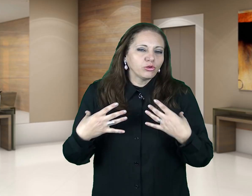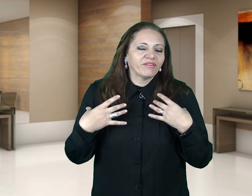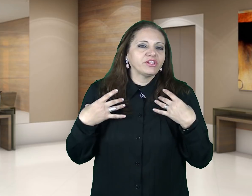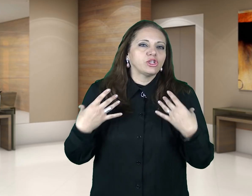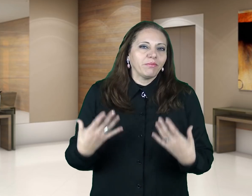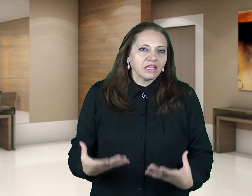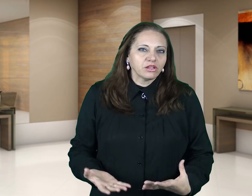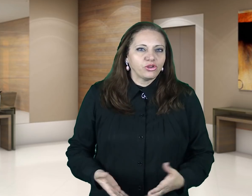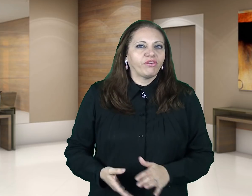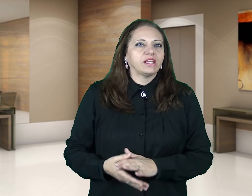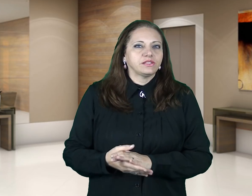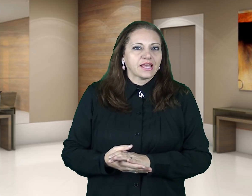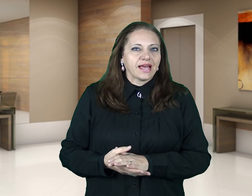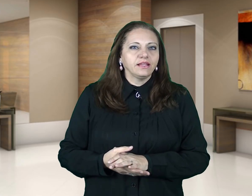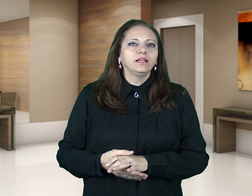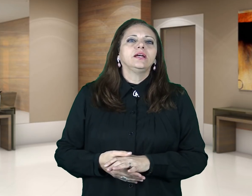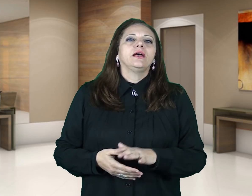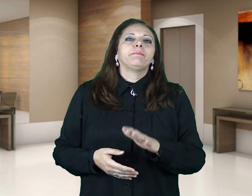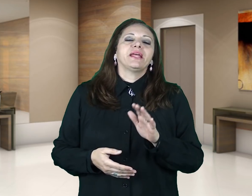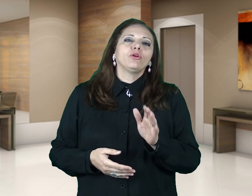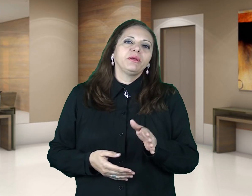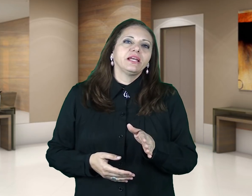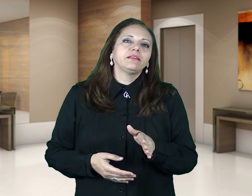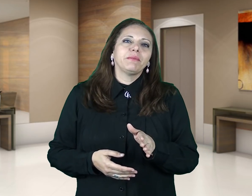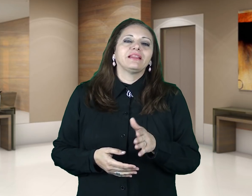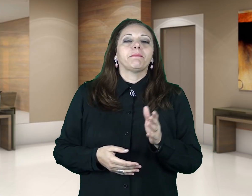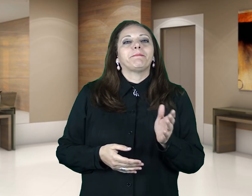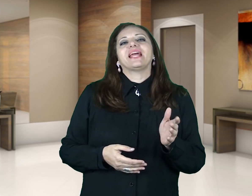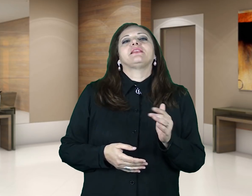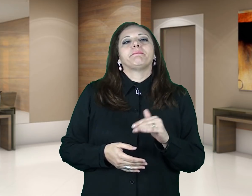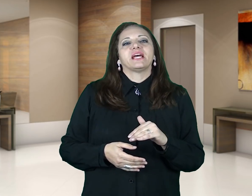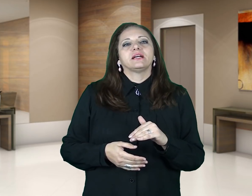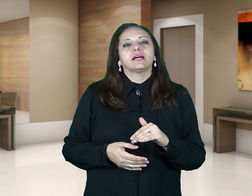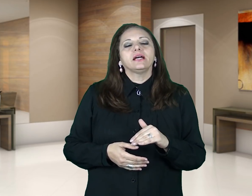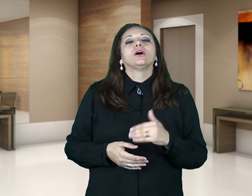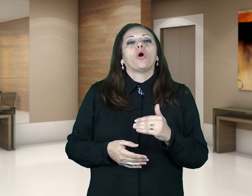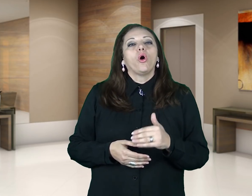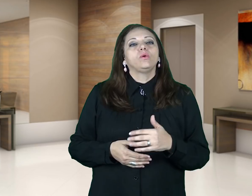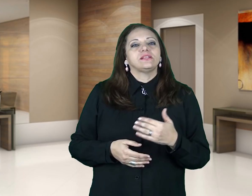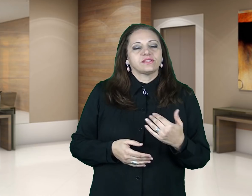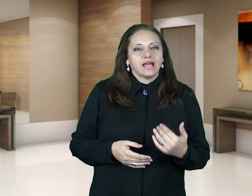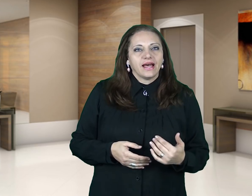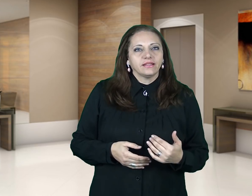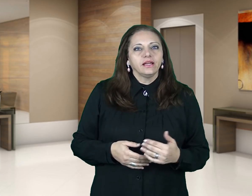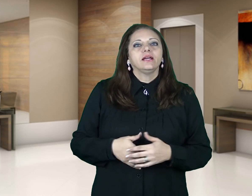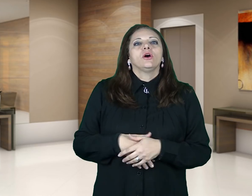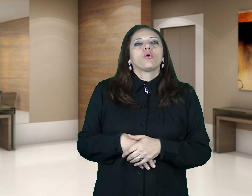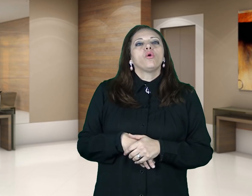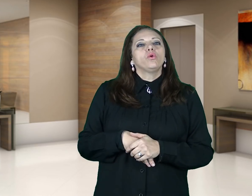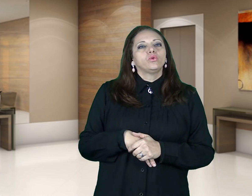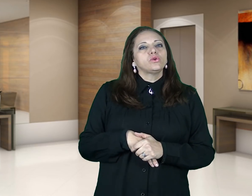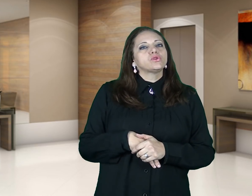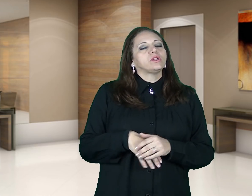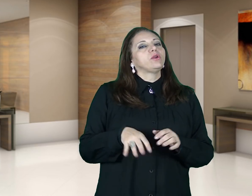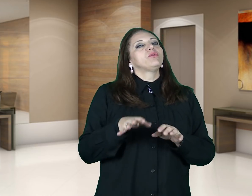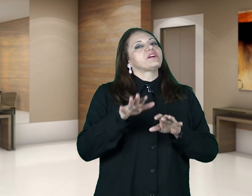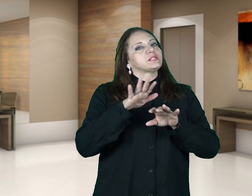de uma vestimenta diferenciada, predominantemente preta e branca ou listada, com o uso de